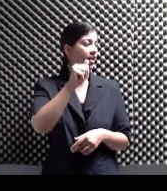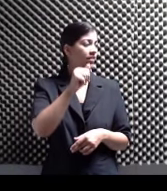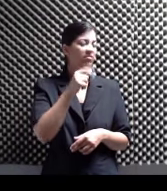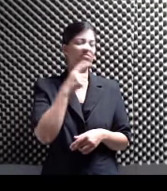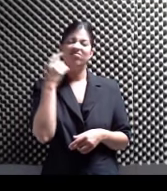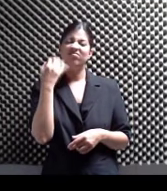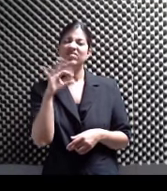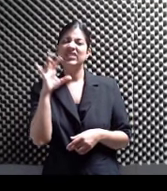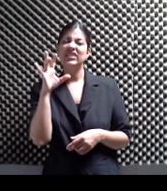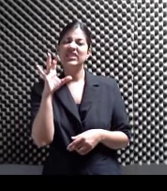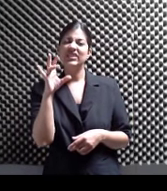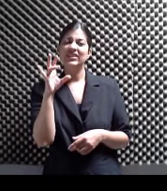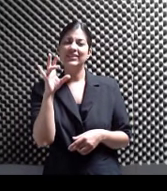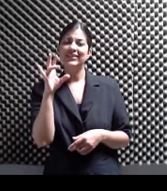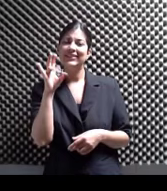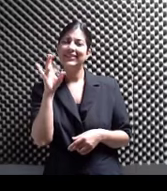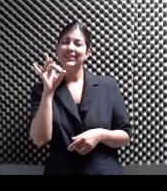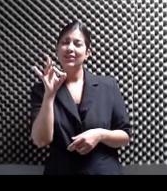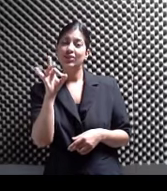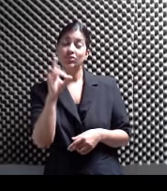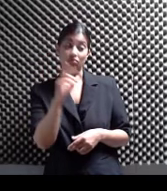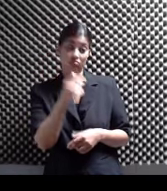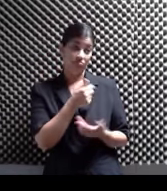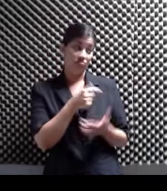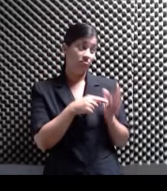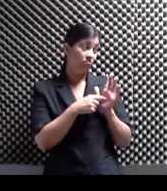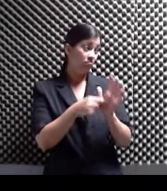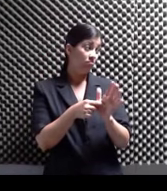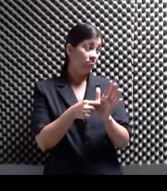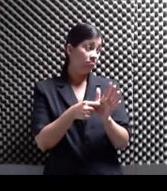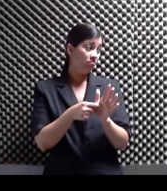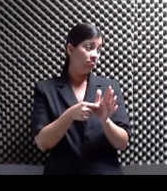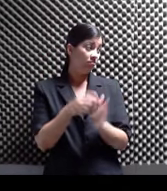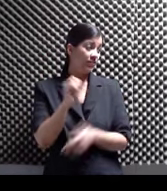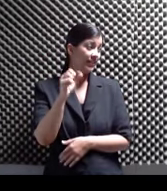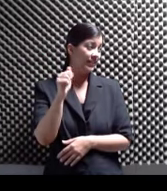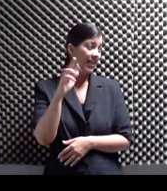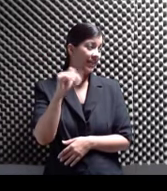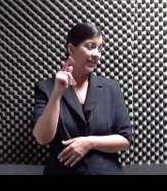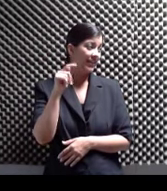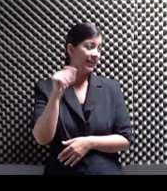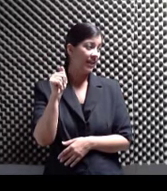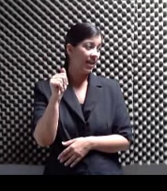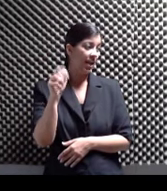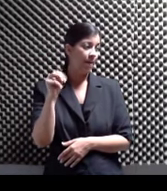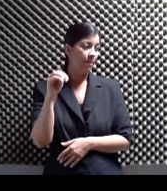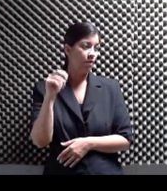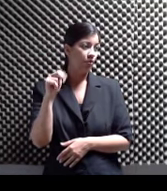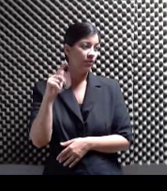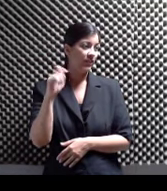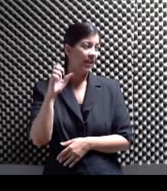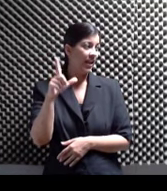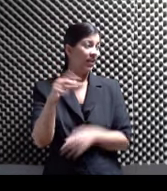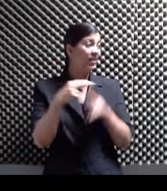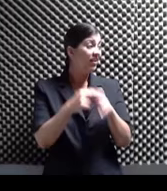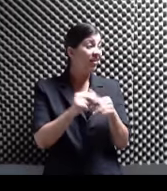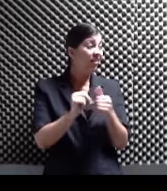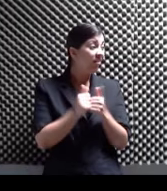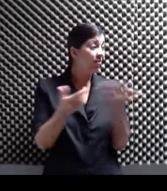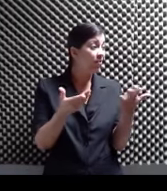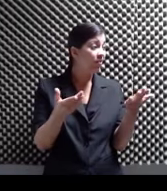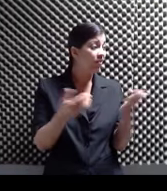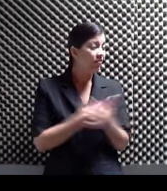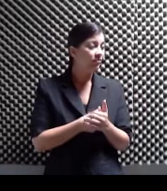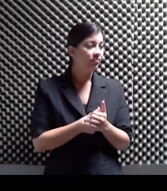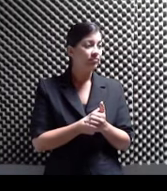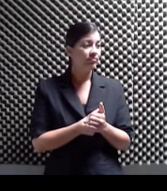por algún tiempo Awilda lo estuvo personificando y era Sarita Montiel, como decimos, pintado en una caricatura. ¿Qué personaje era? El personaje mismo